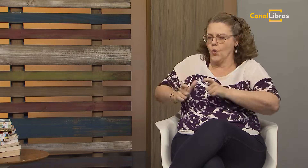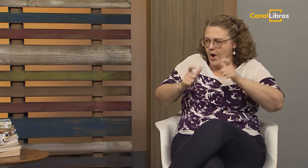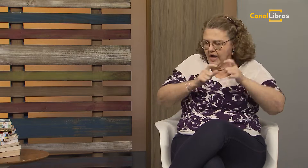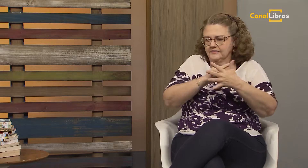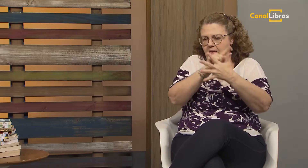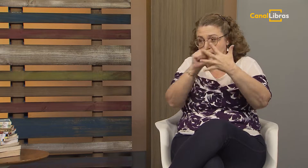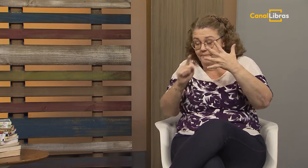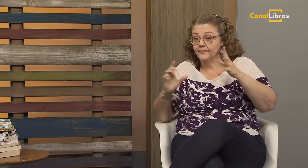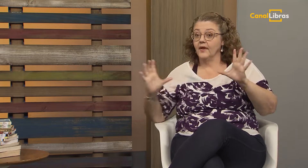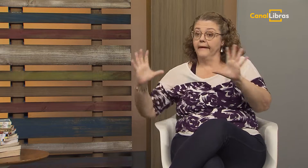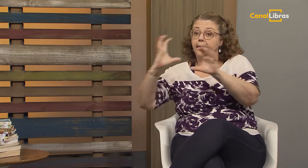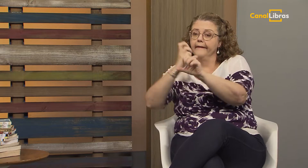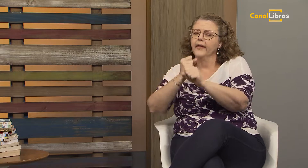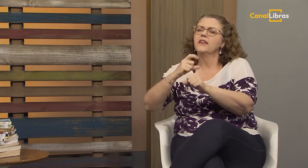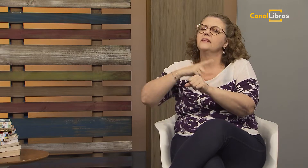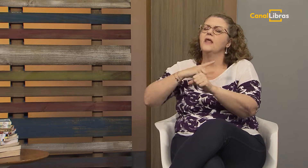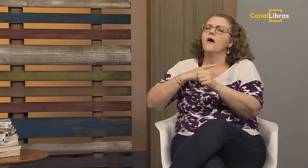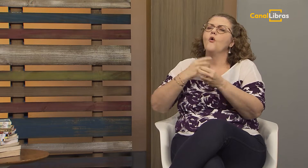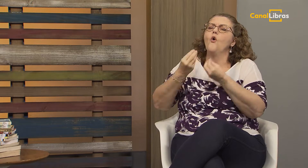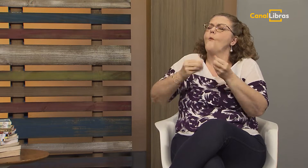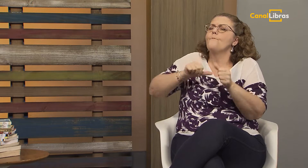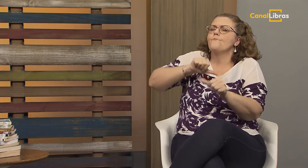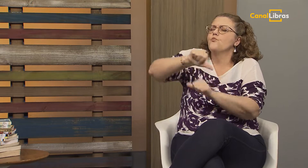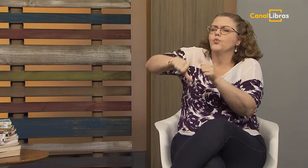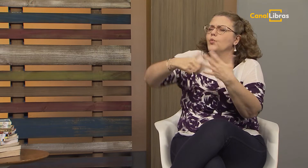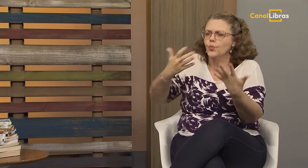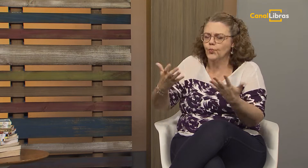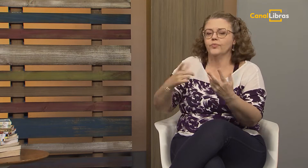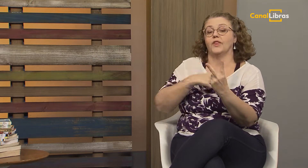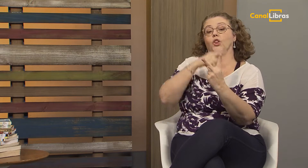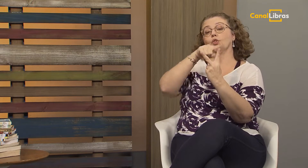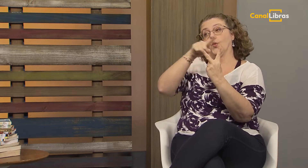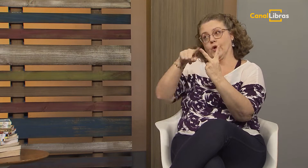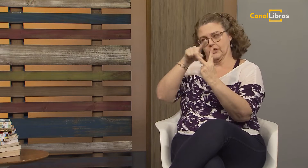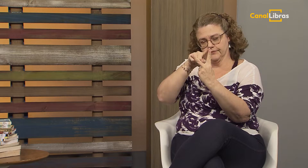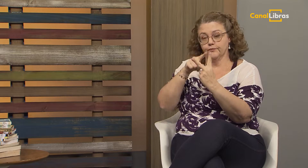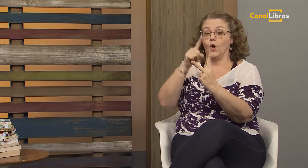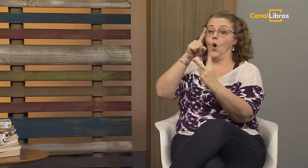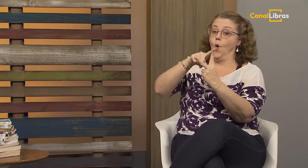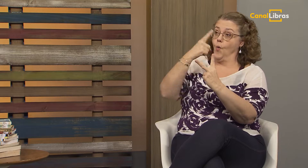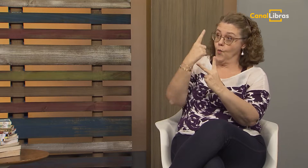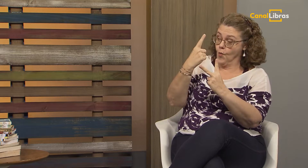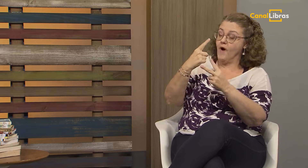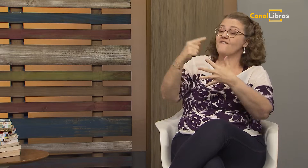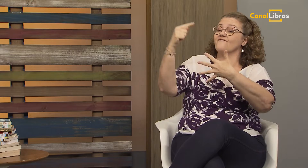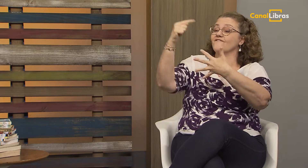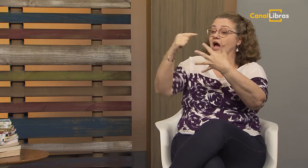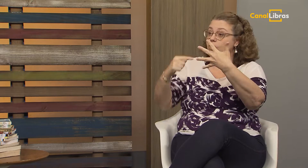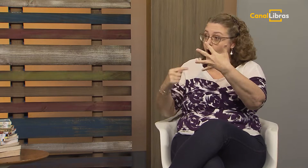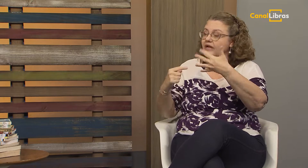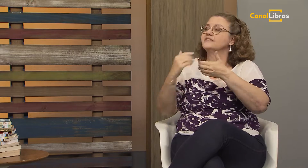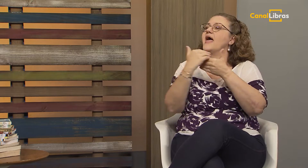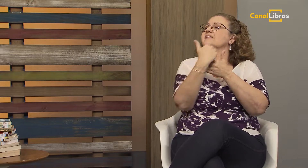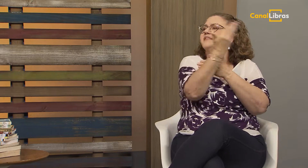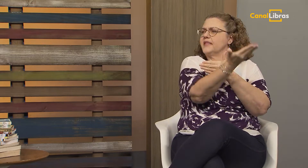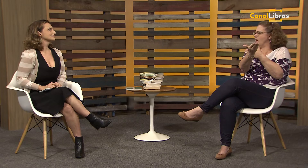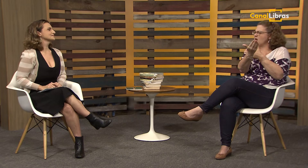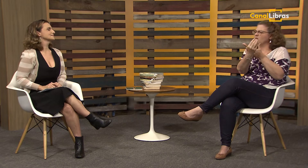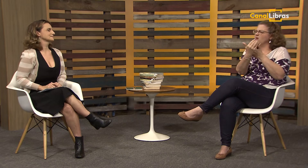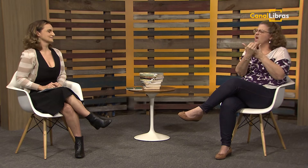localização. Durante esse levantamento, observamos 2 fatores externos, como o contato com